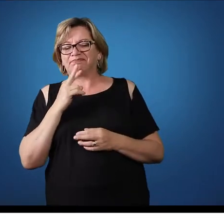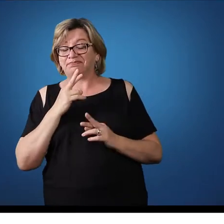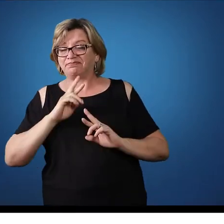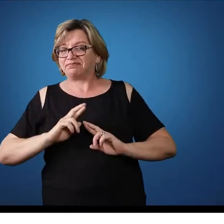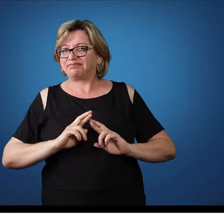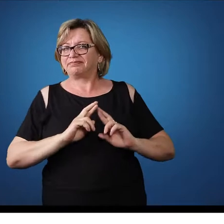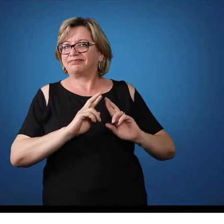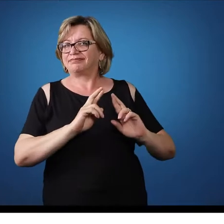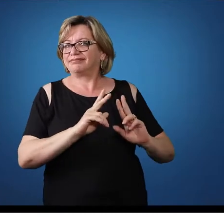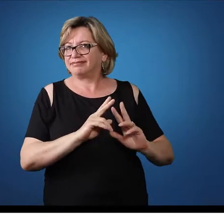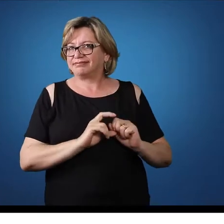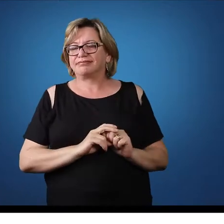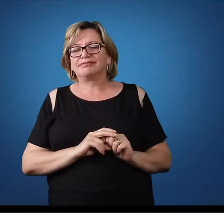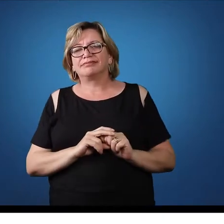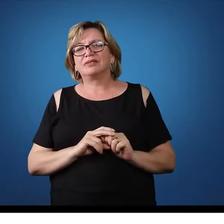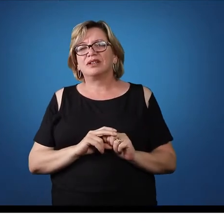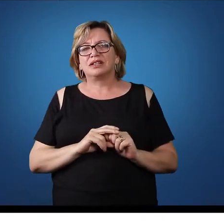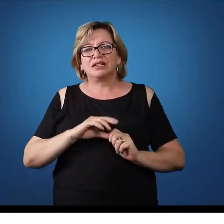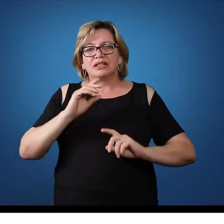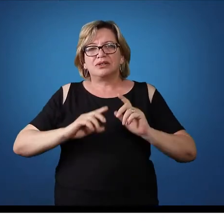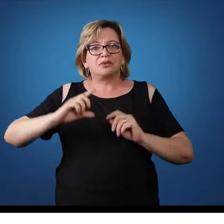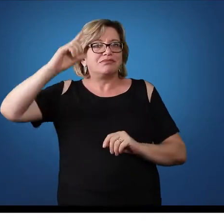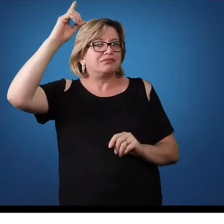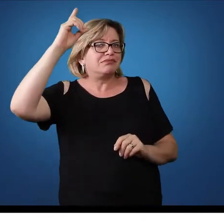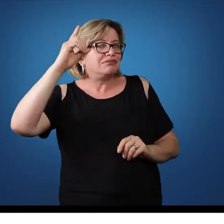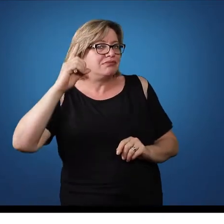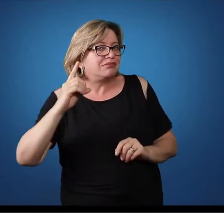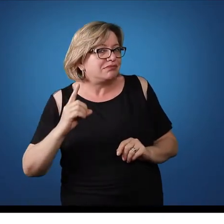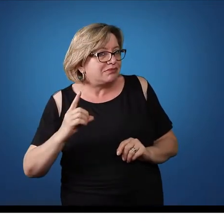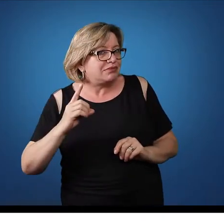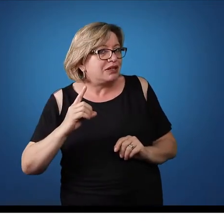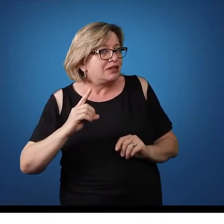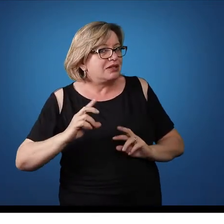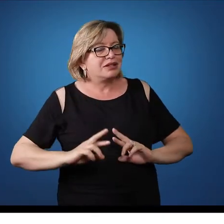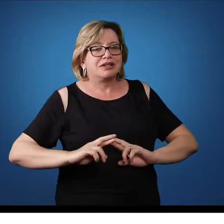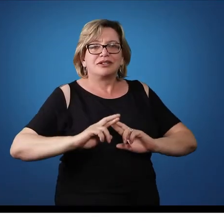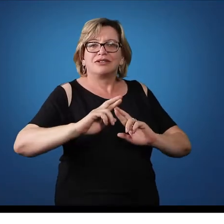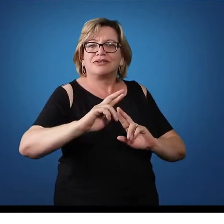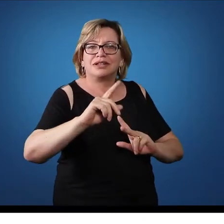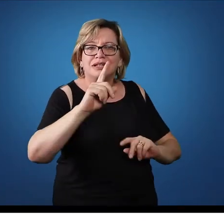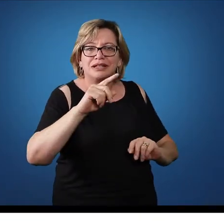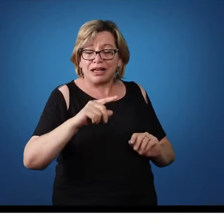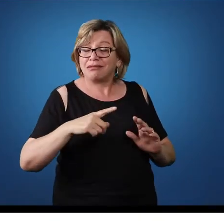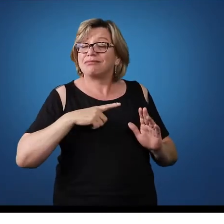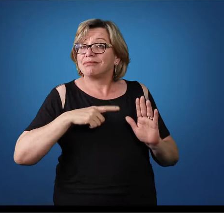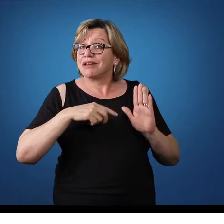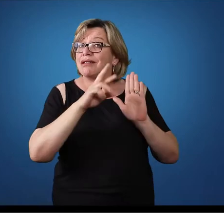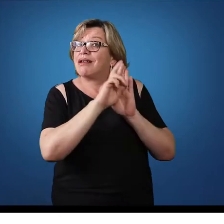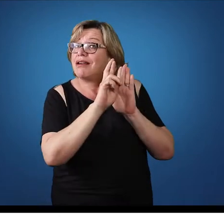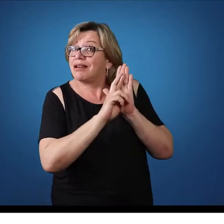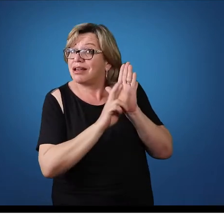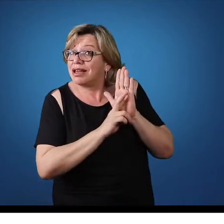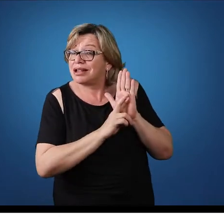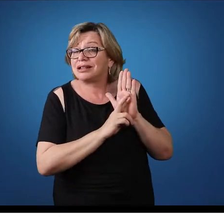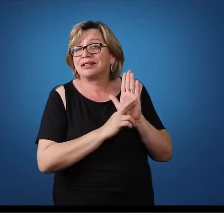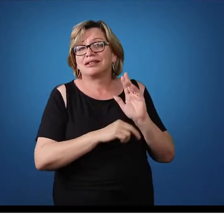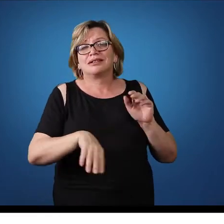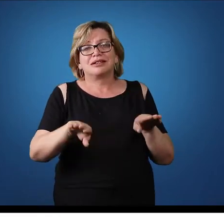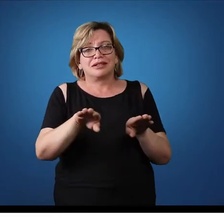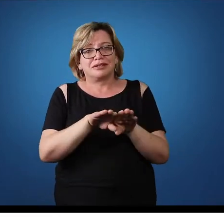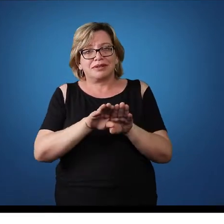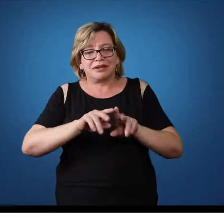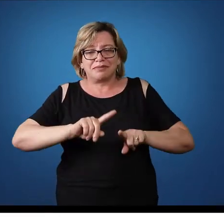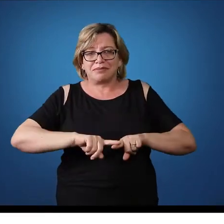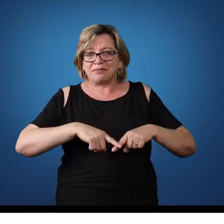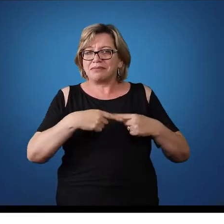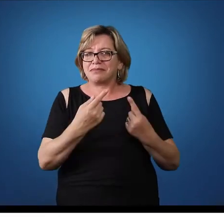que é diferente. O direito, ao contrário, também é um conjunto de normas. Só que, diferentemente da moral,